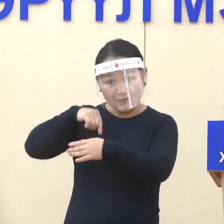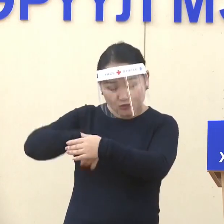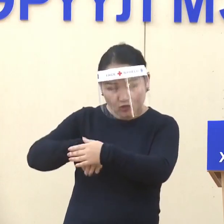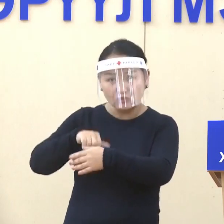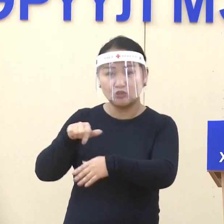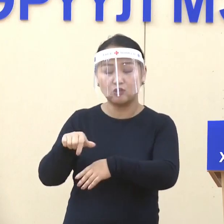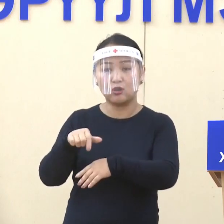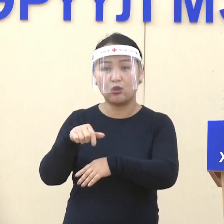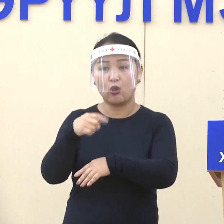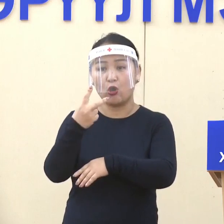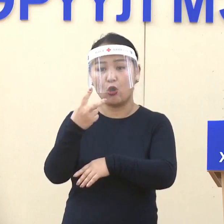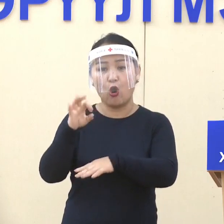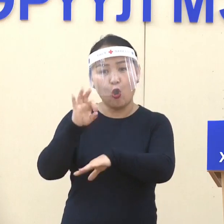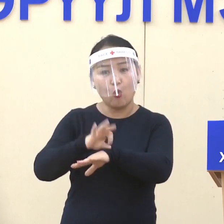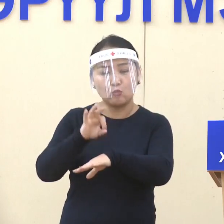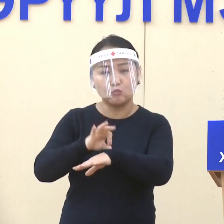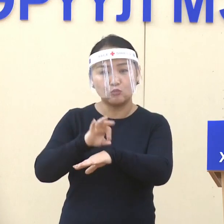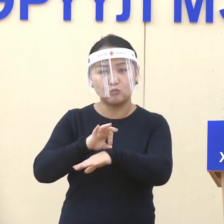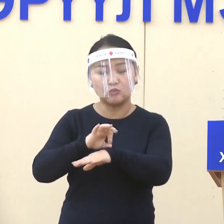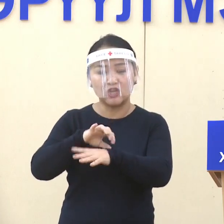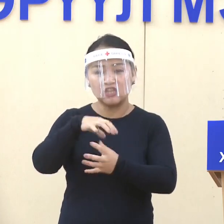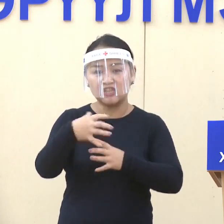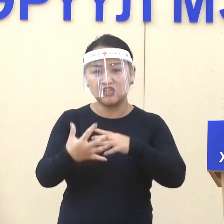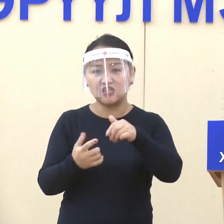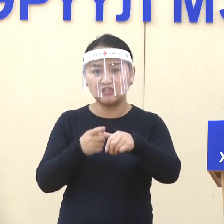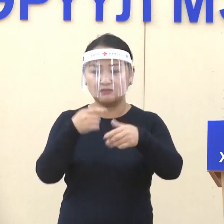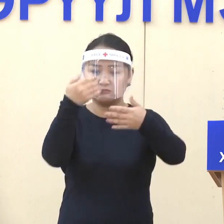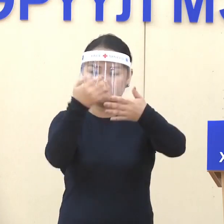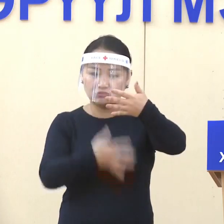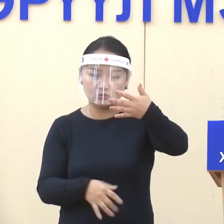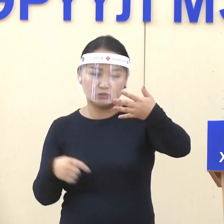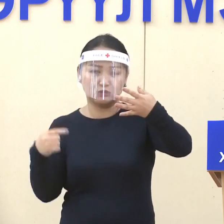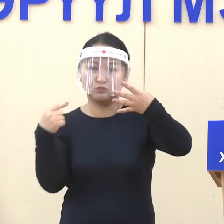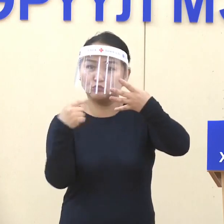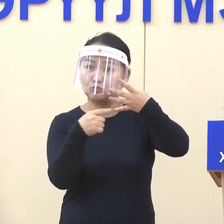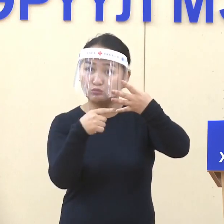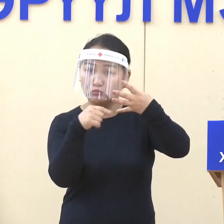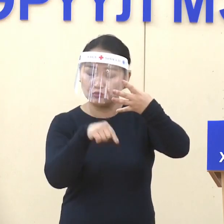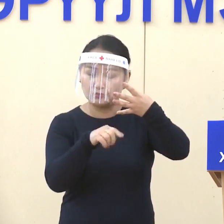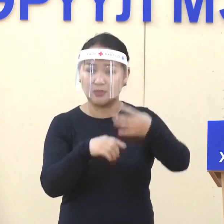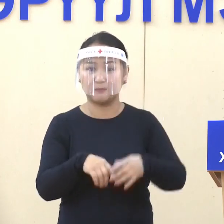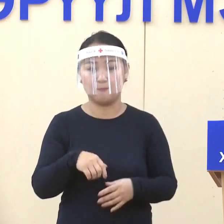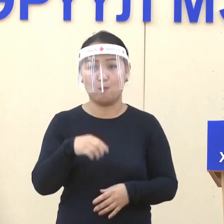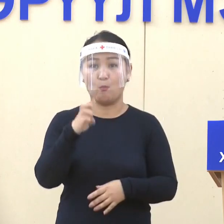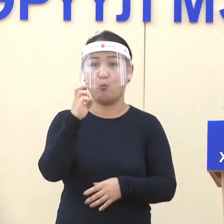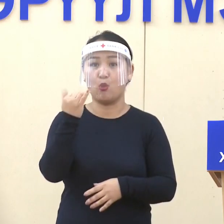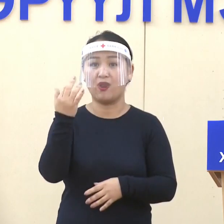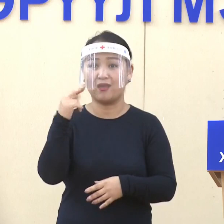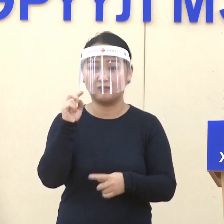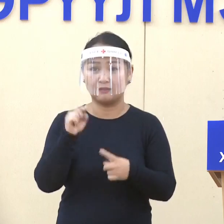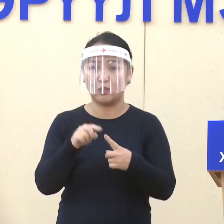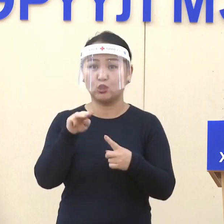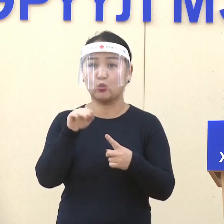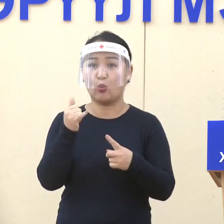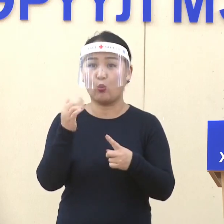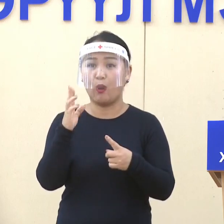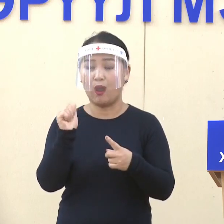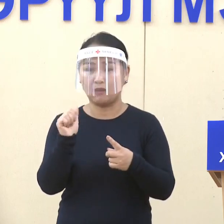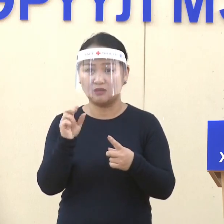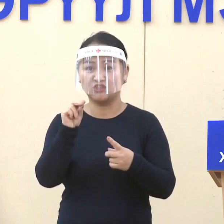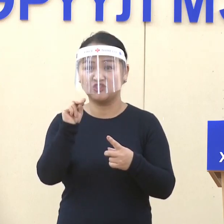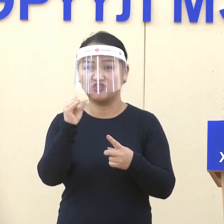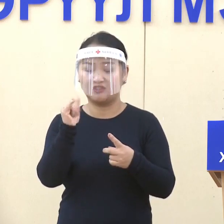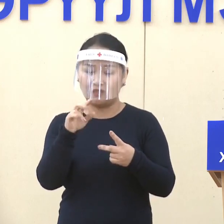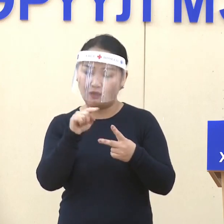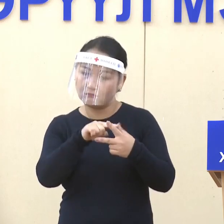хугацаанд өвчлөлөөрөө дөрөвдүгээрт одоо орж байна. За мөн Бурят, Туваа, Чигчит өвчлөл өмнөх өдрөөс